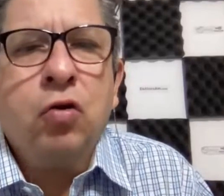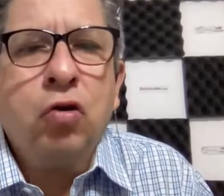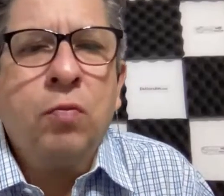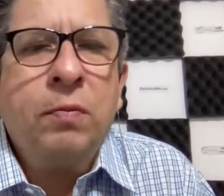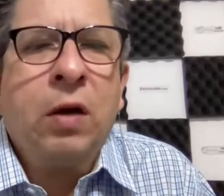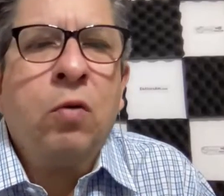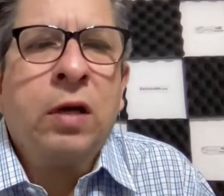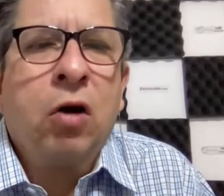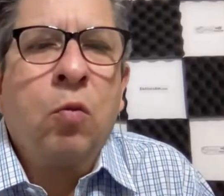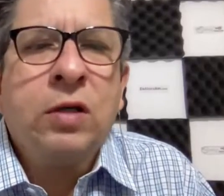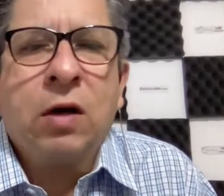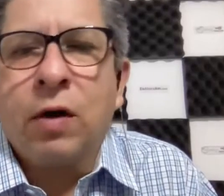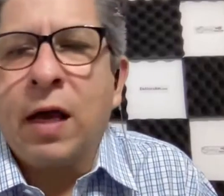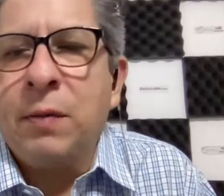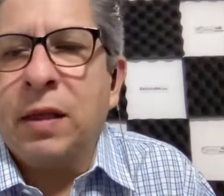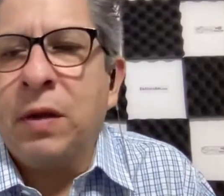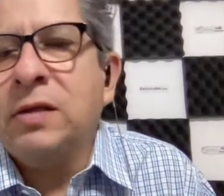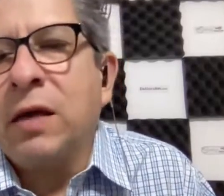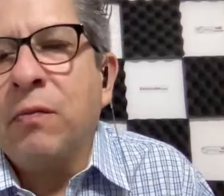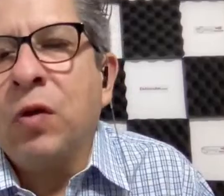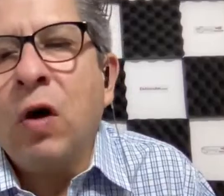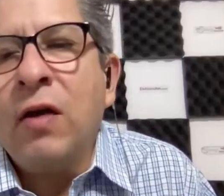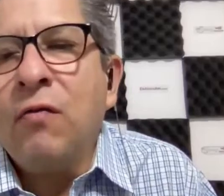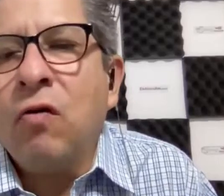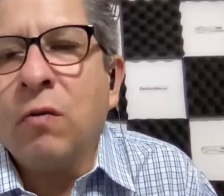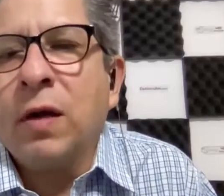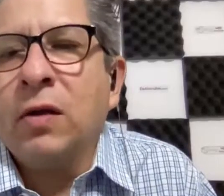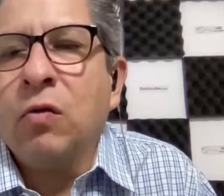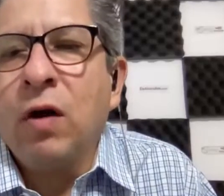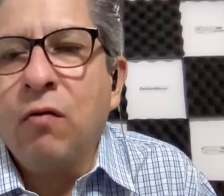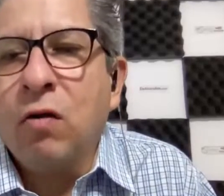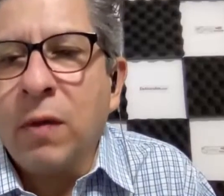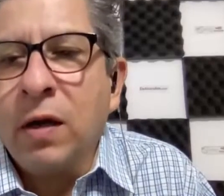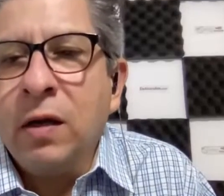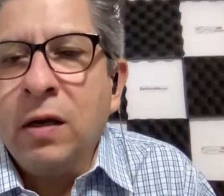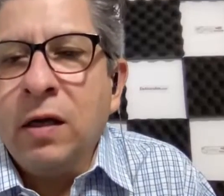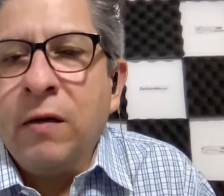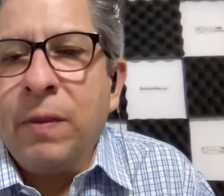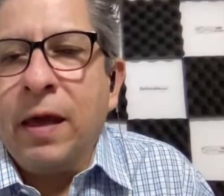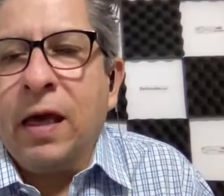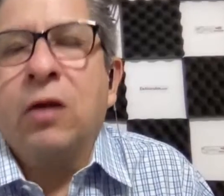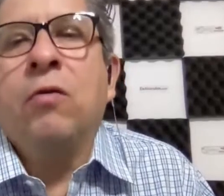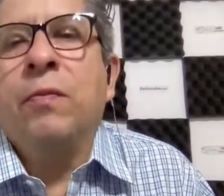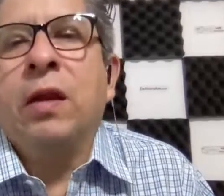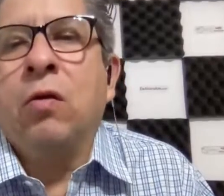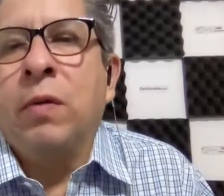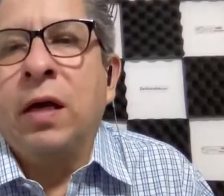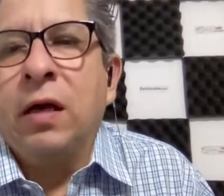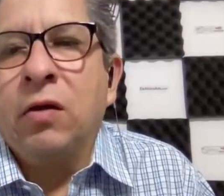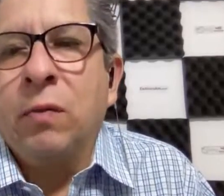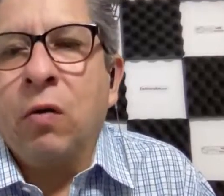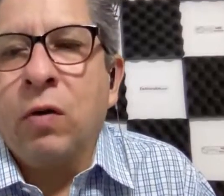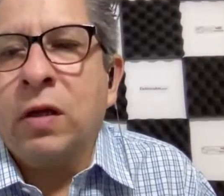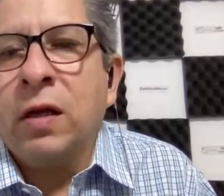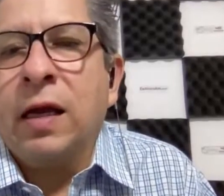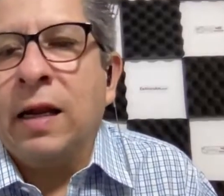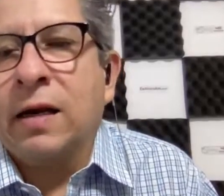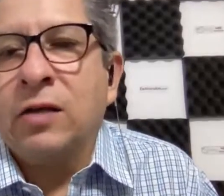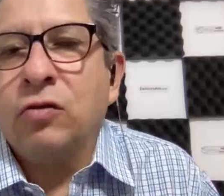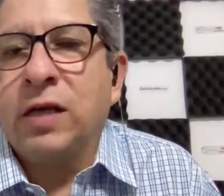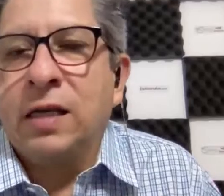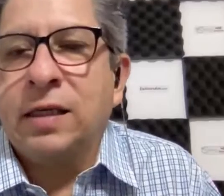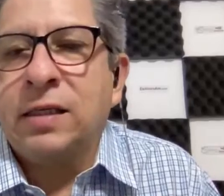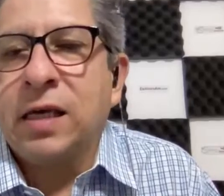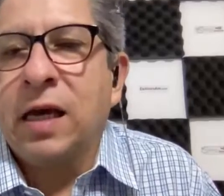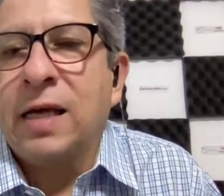En YouTube me encuentran como Es Ahora AM también. Es que no hay forma de que no me encuentren en las